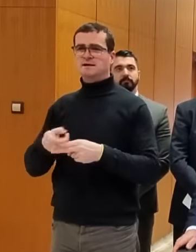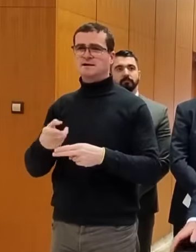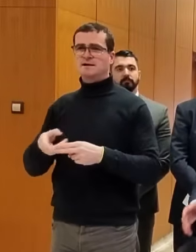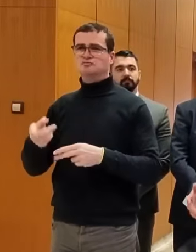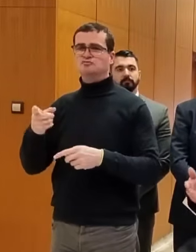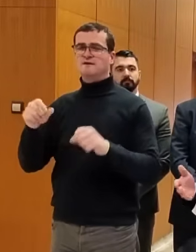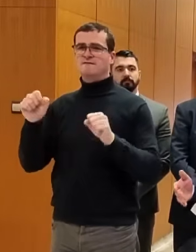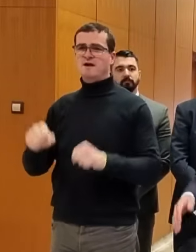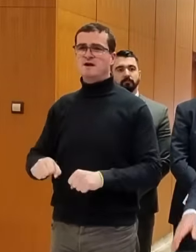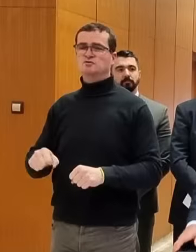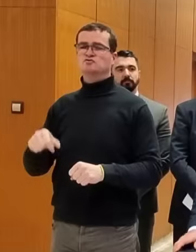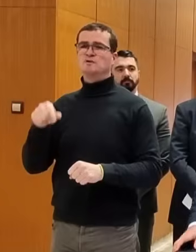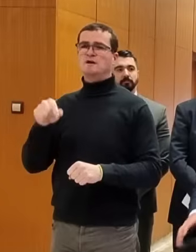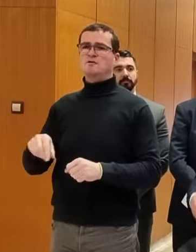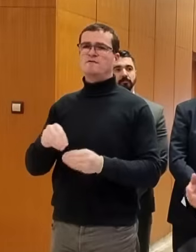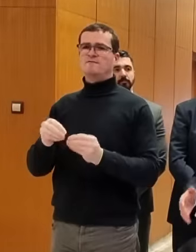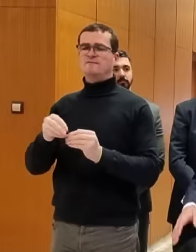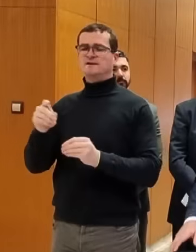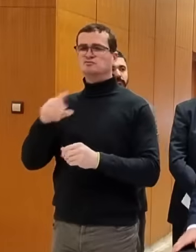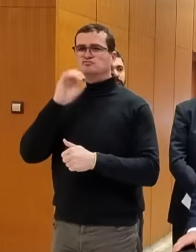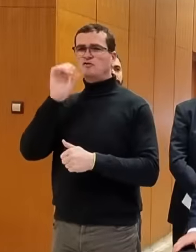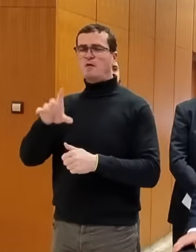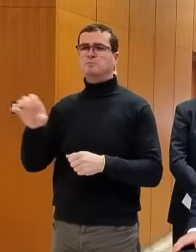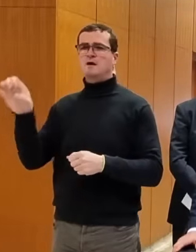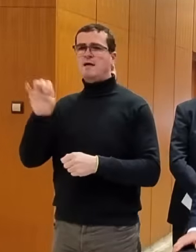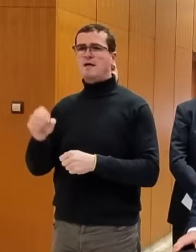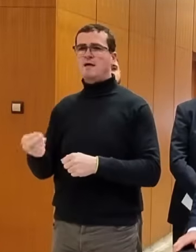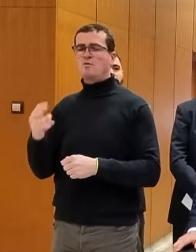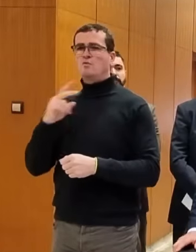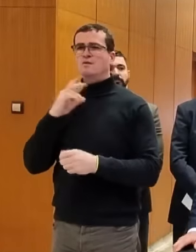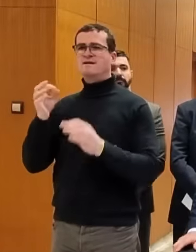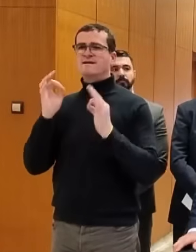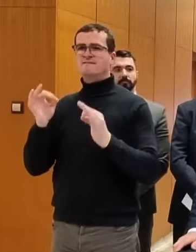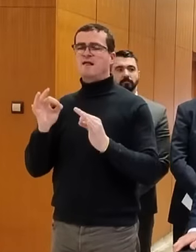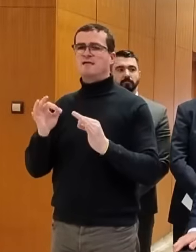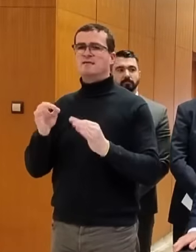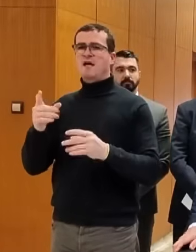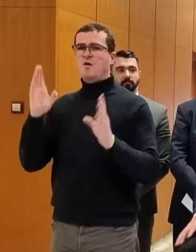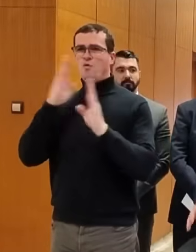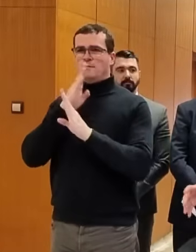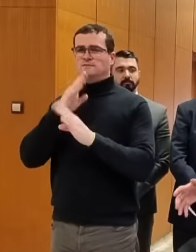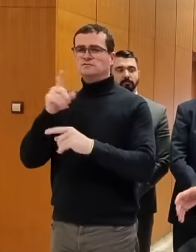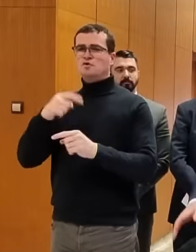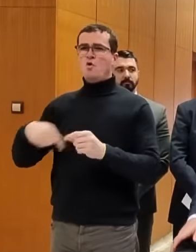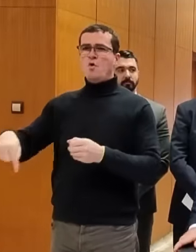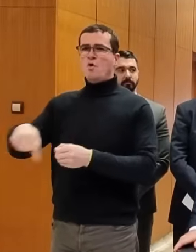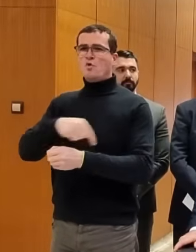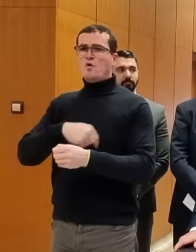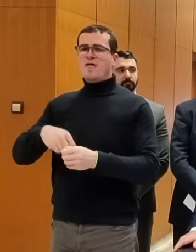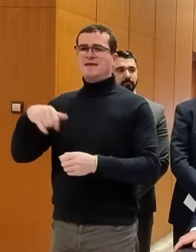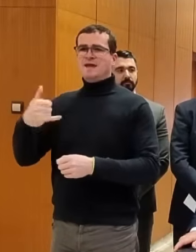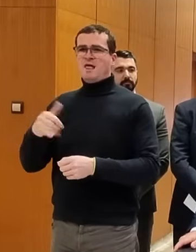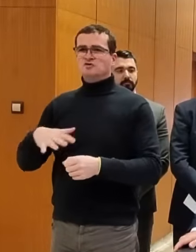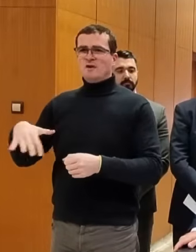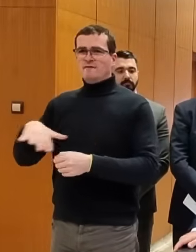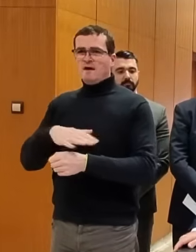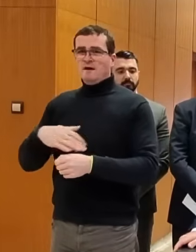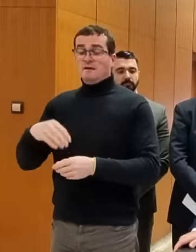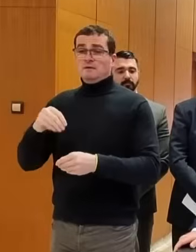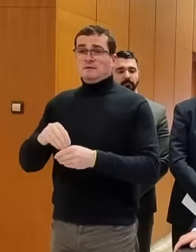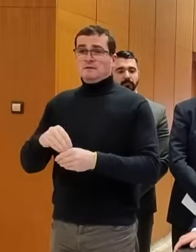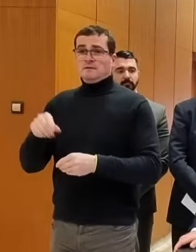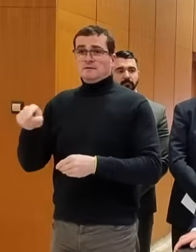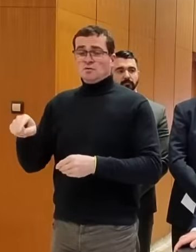riešenie vážneho infringementu, ktorý máme, teda žaloby Európskej únie, pokiaľ ide o kvalitu ovzdušia v okolí Jelšavy.